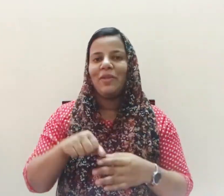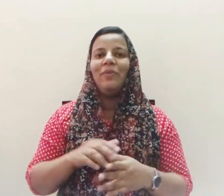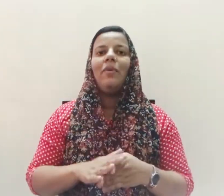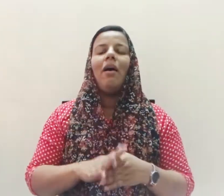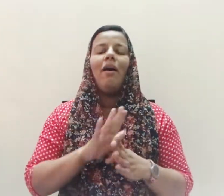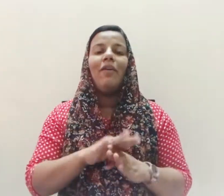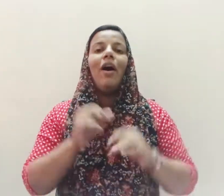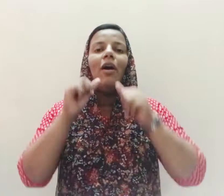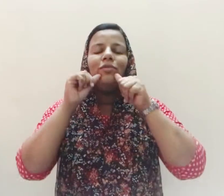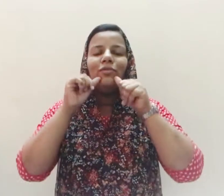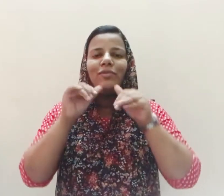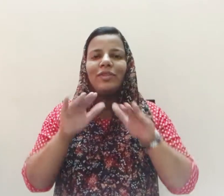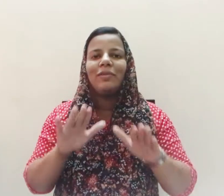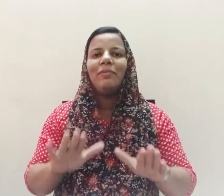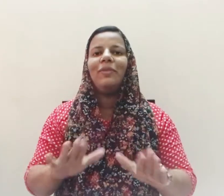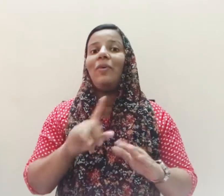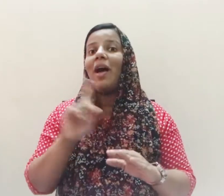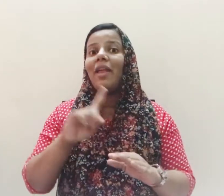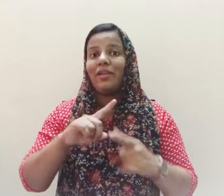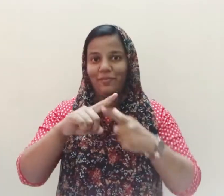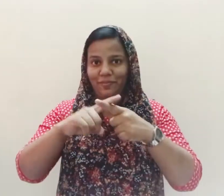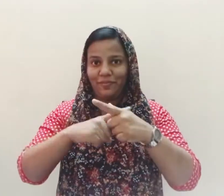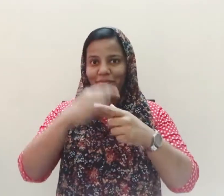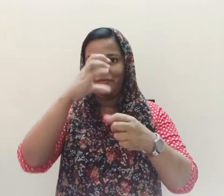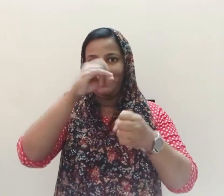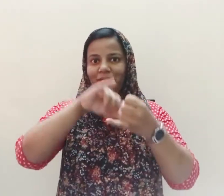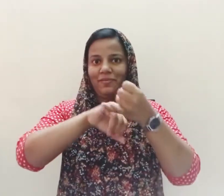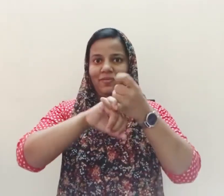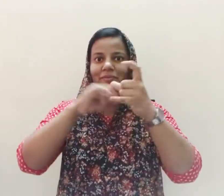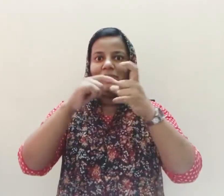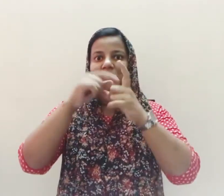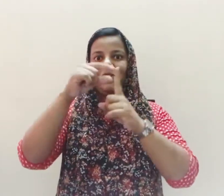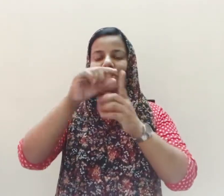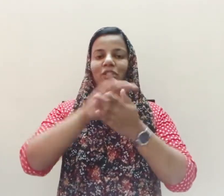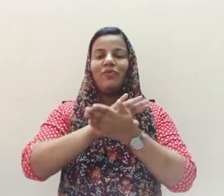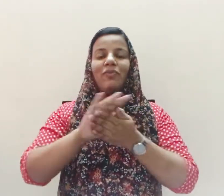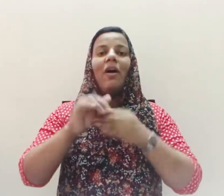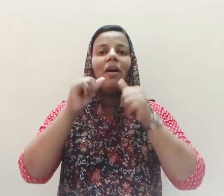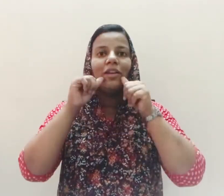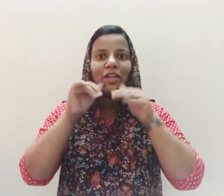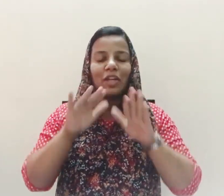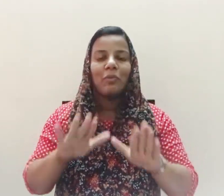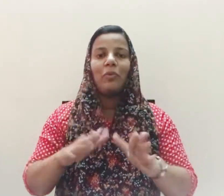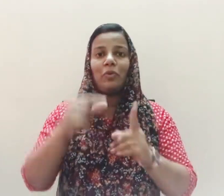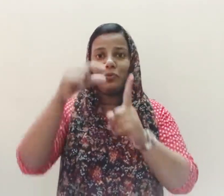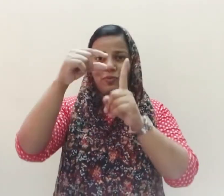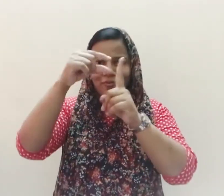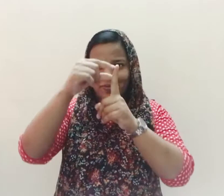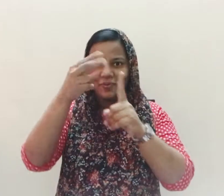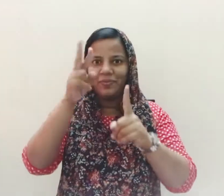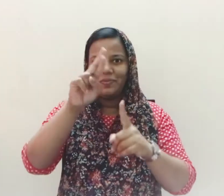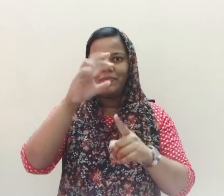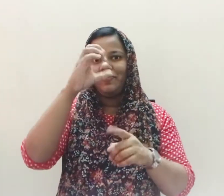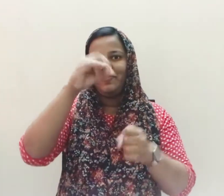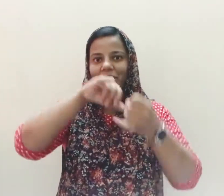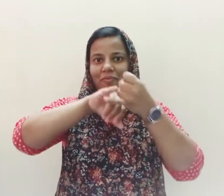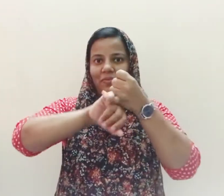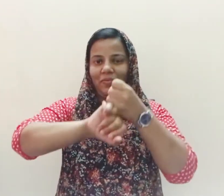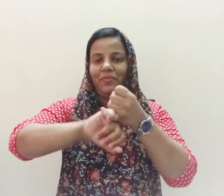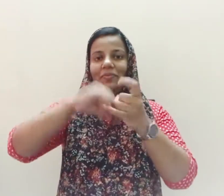അവൻ കൃതാർത്ഥനായി മിസ്രയീമിനായ യജമാനൻ്റെ വീട്ടിൽ പാർത്തു. ഇംഗ്ലീഷിൽ പറയുന്നത് ആൻഡ് ഹി വാസ് പ്രോസ്പെറസ് ആൻഡ് സക്സസ്ഫുൾ